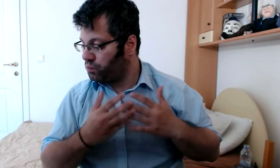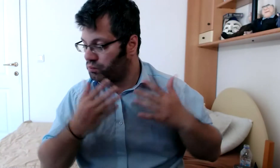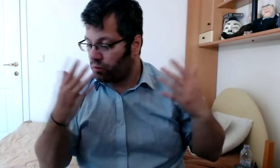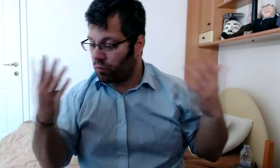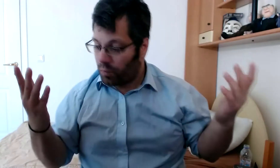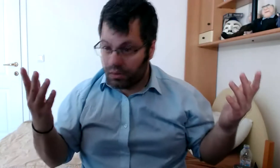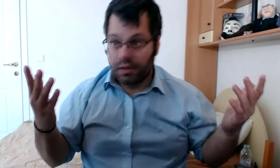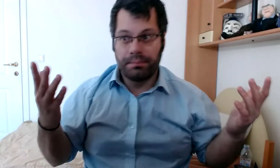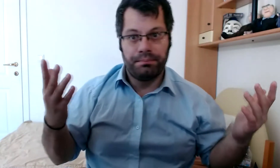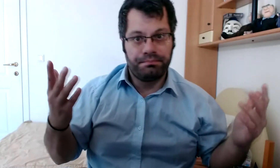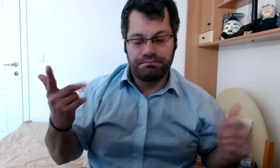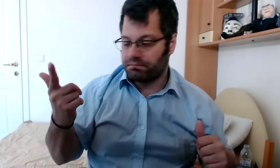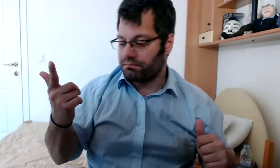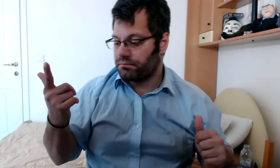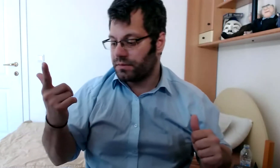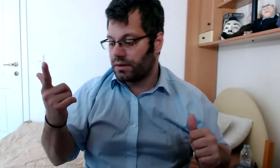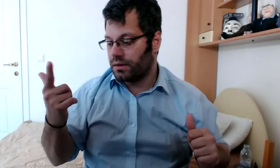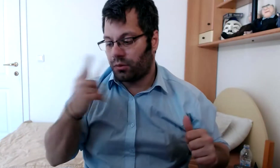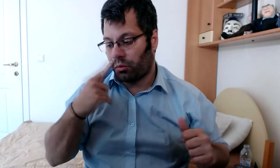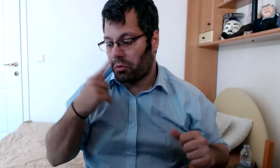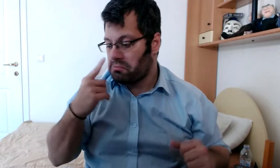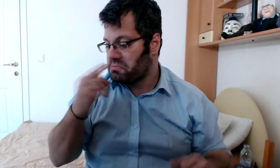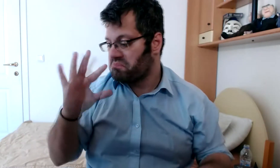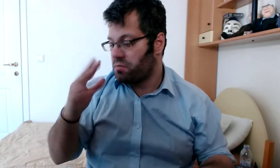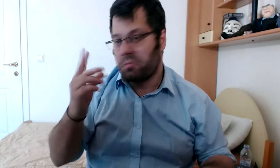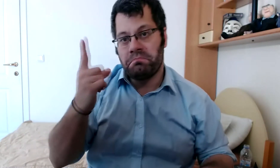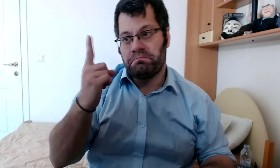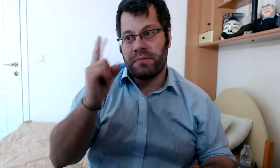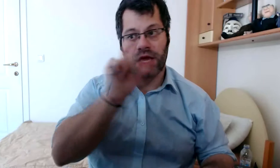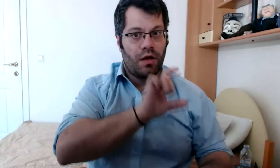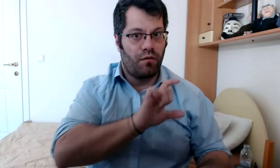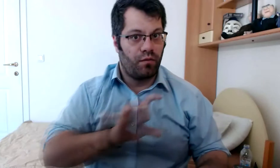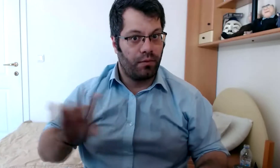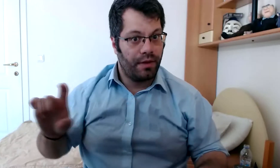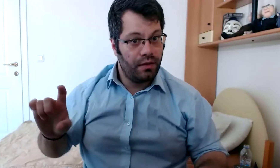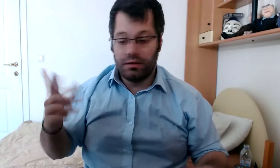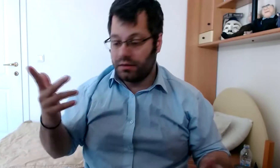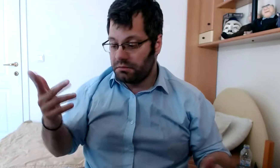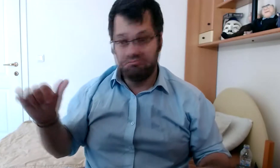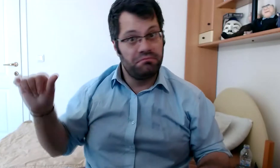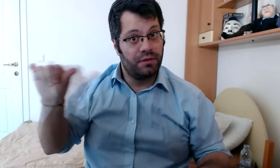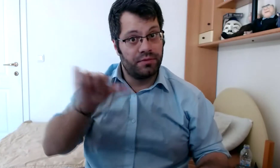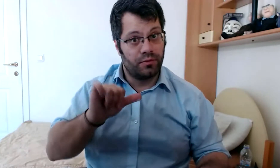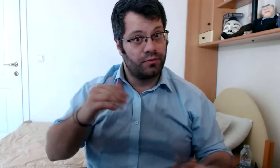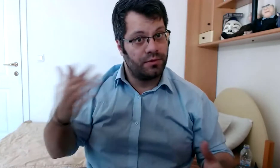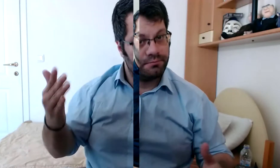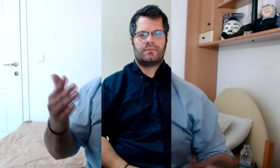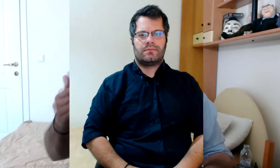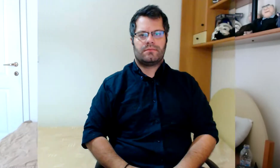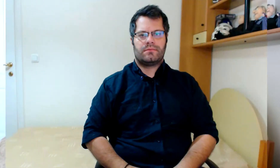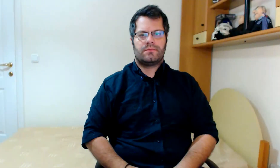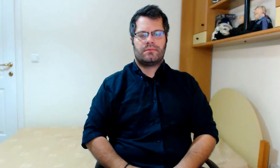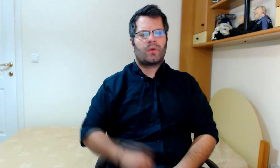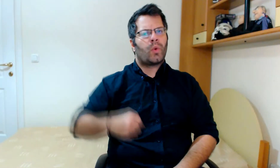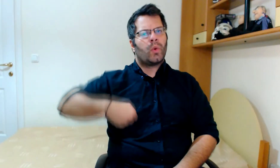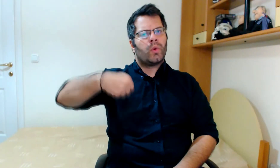Αυτά. Θα περιμένω μία εβδομάδα περίπου για να επιστρέψουμε. Είμαι ο Νίκος